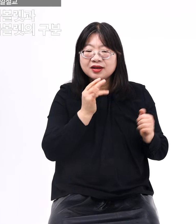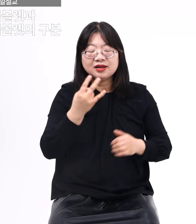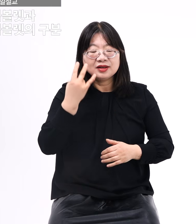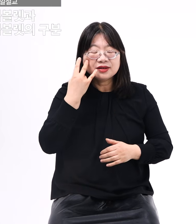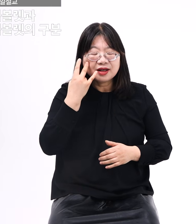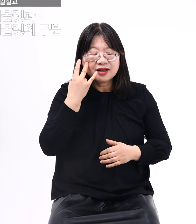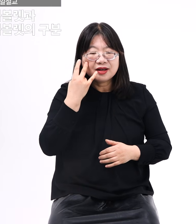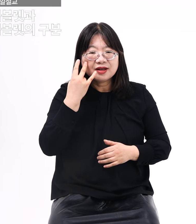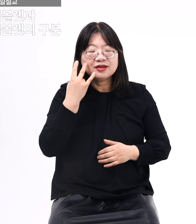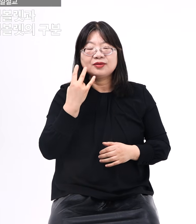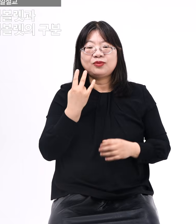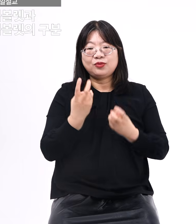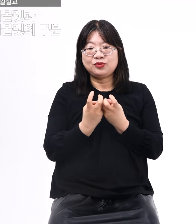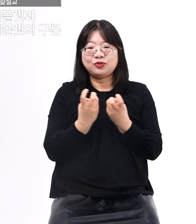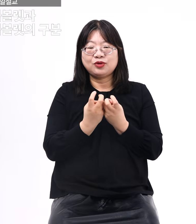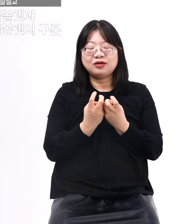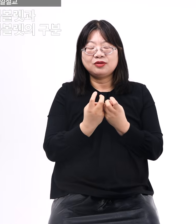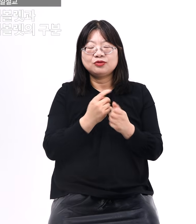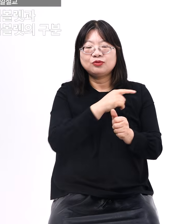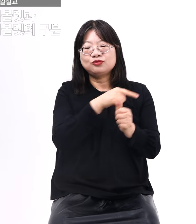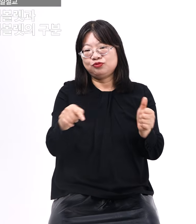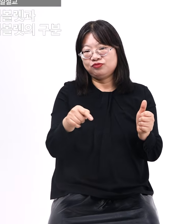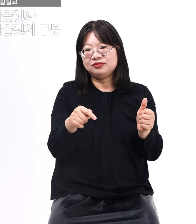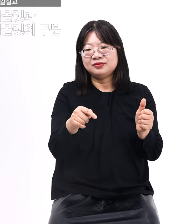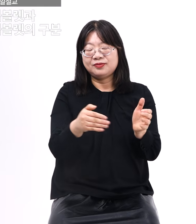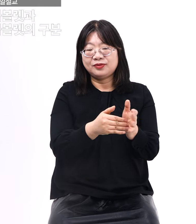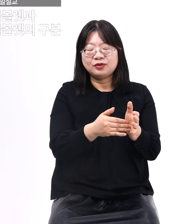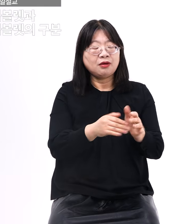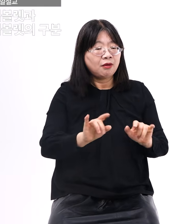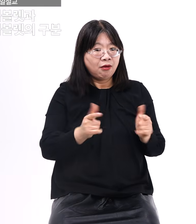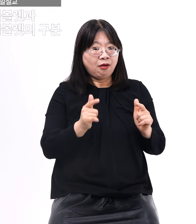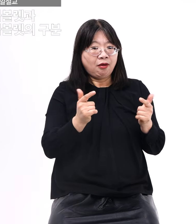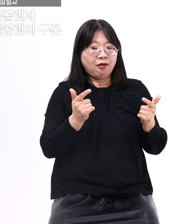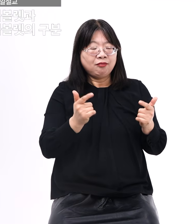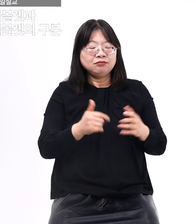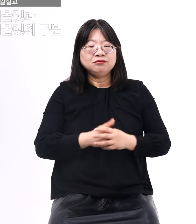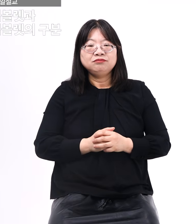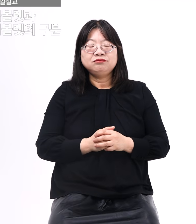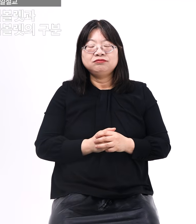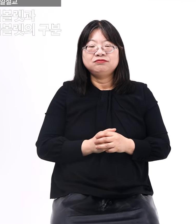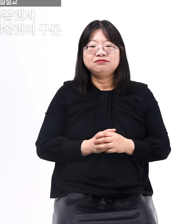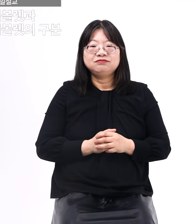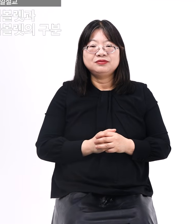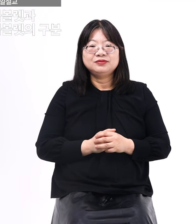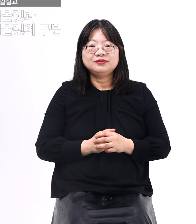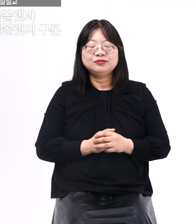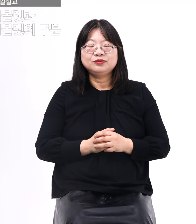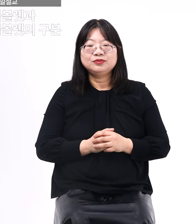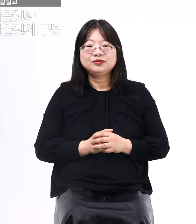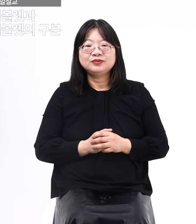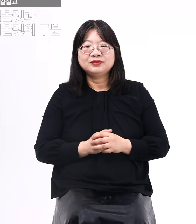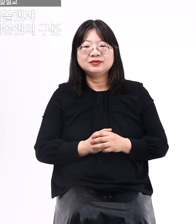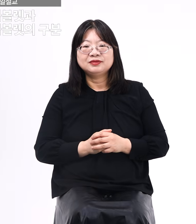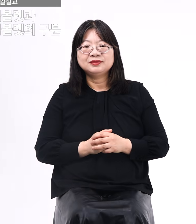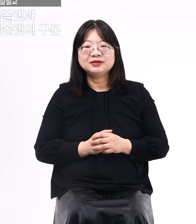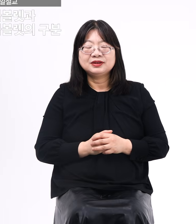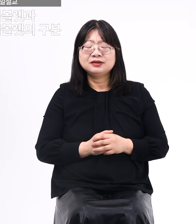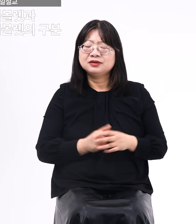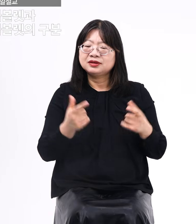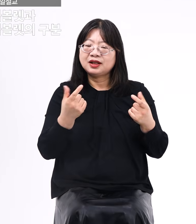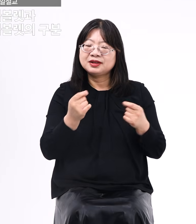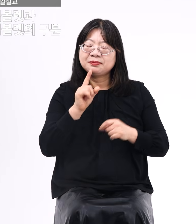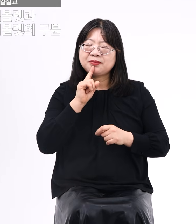돼요? 죽는 거죠. 그래서 아니요 그랬어요. 이게 같은 말